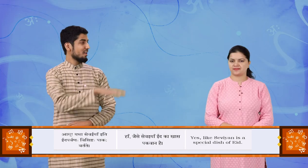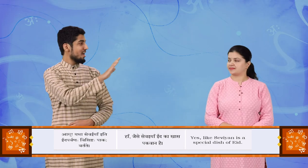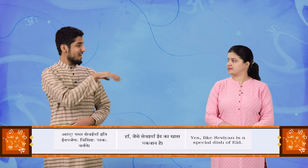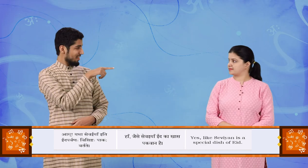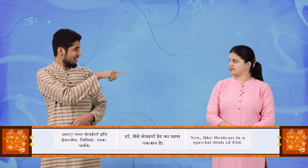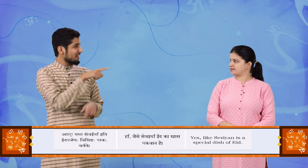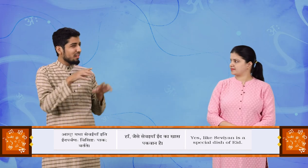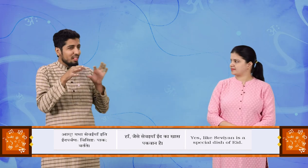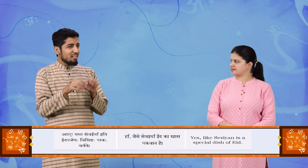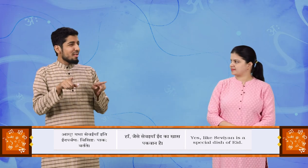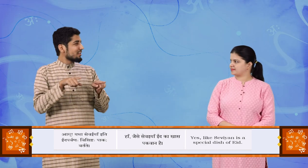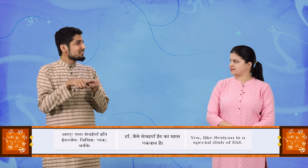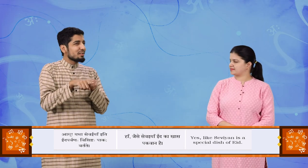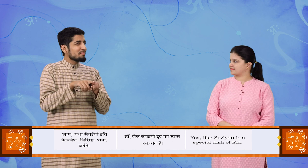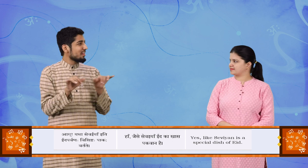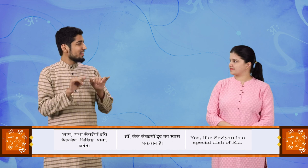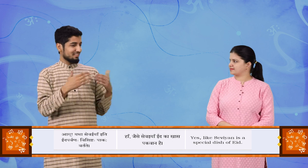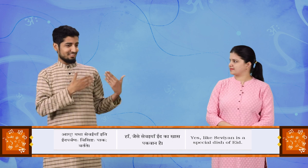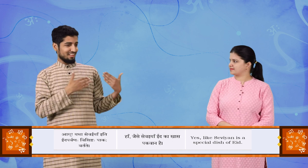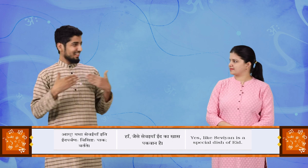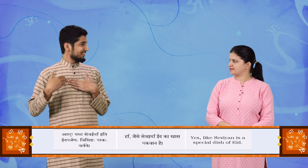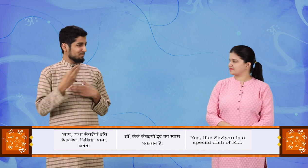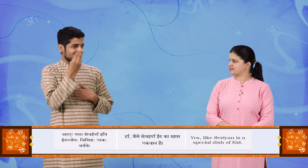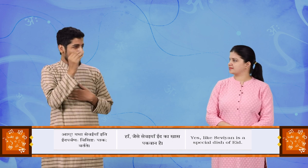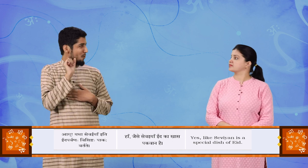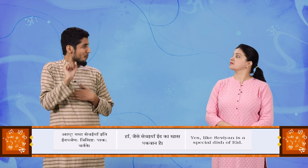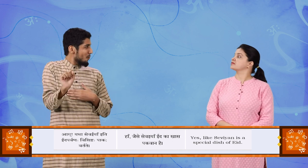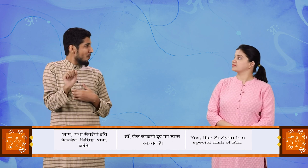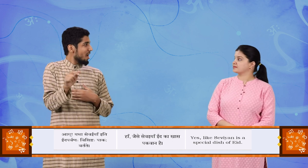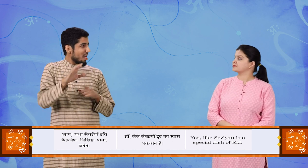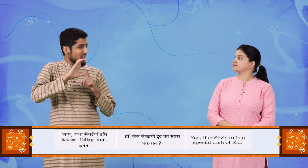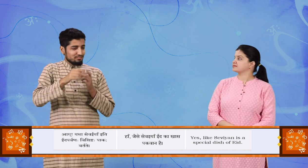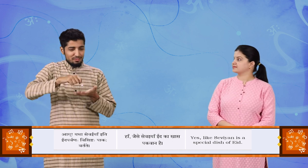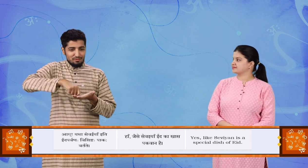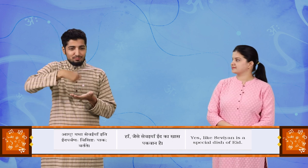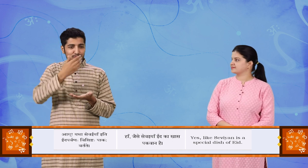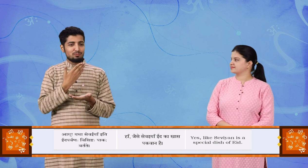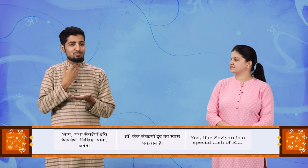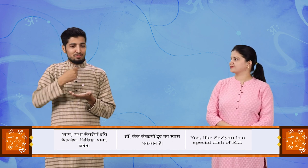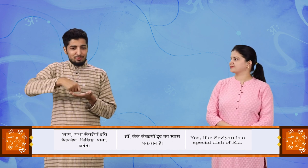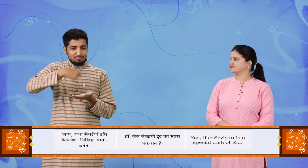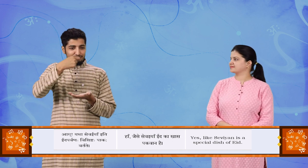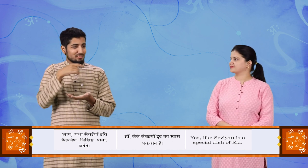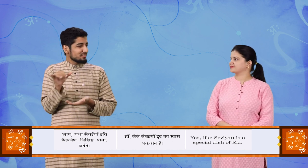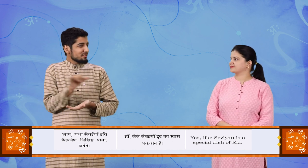कि आम यथा सेवइयां इट इज द बड़ा विशिष्ट यह कहावत है